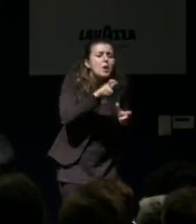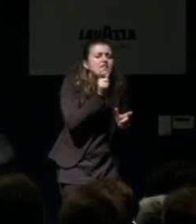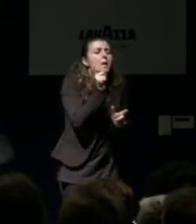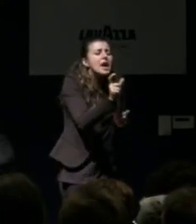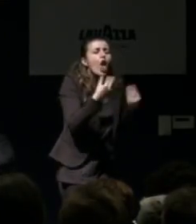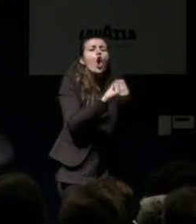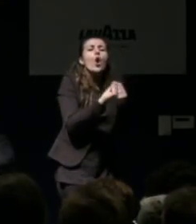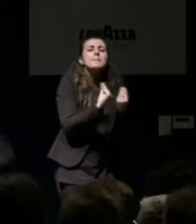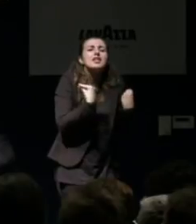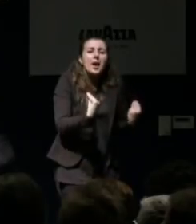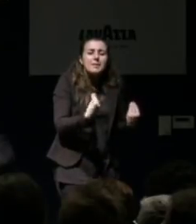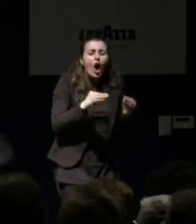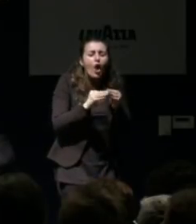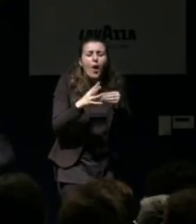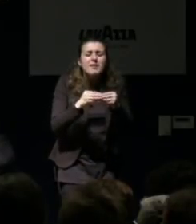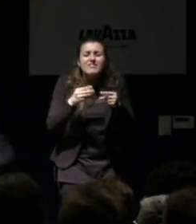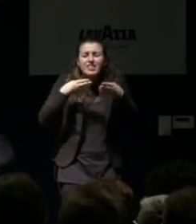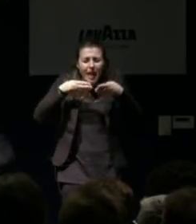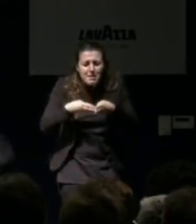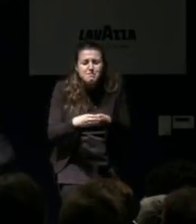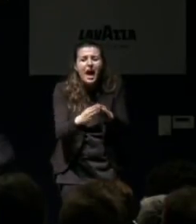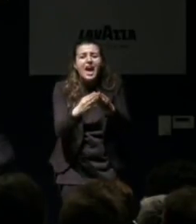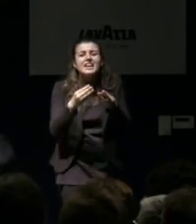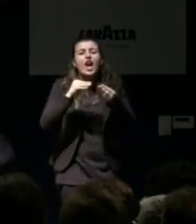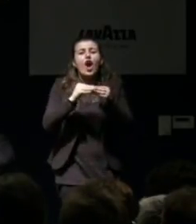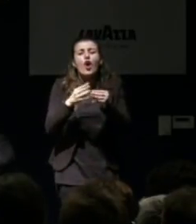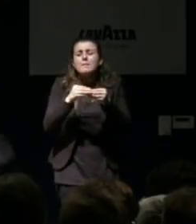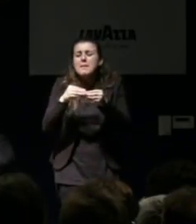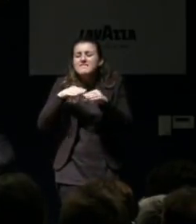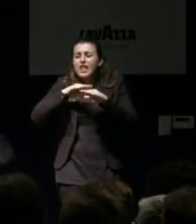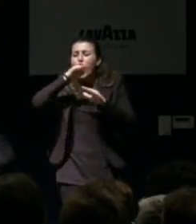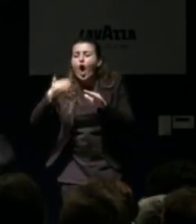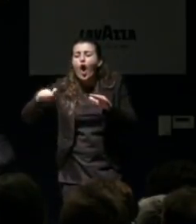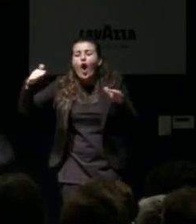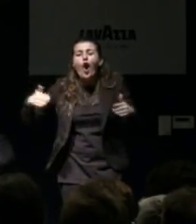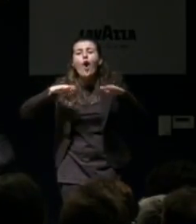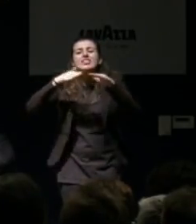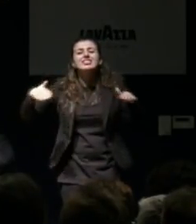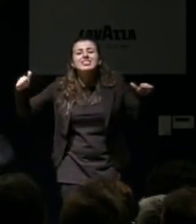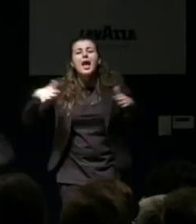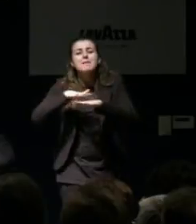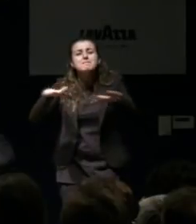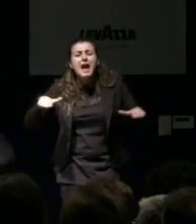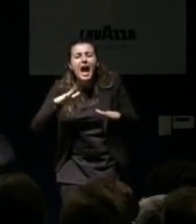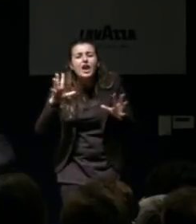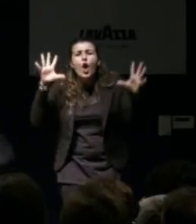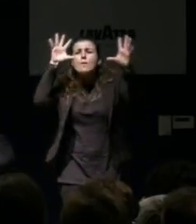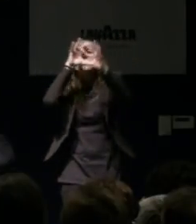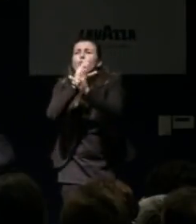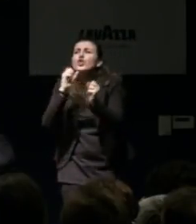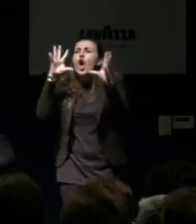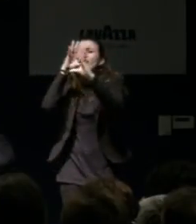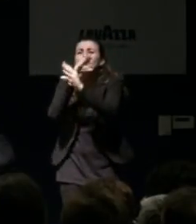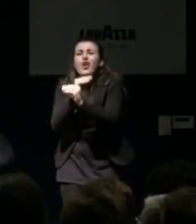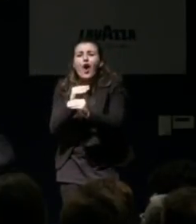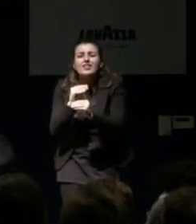come sono fatte le barche come sono fatte le onde del mare come è fatto il io della notte come sono fatte le luci che si accendono